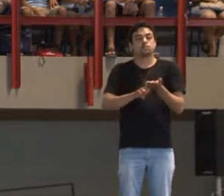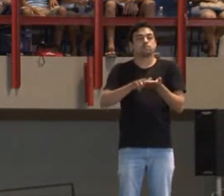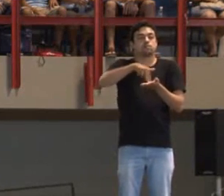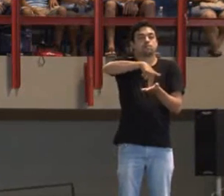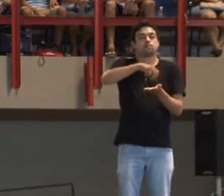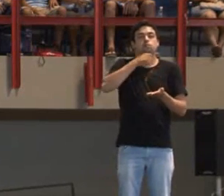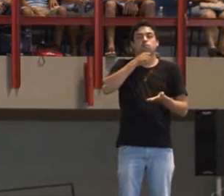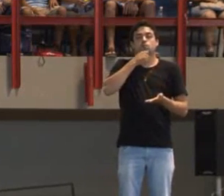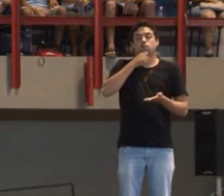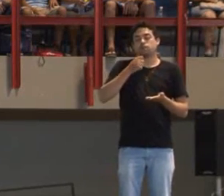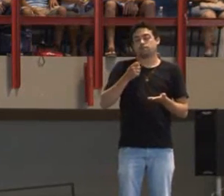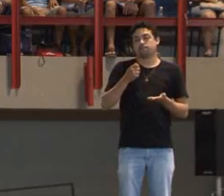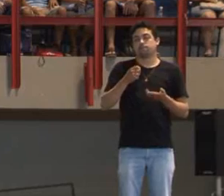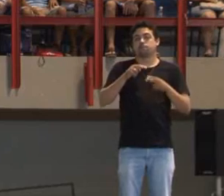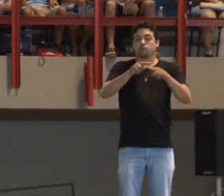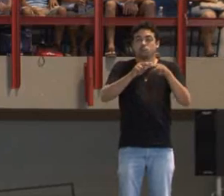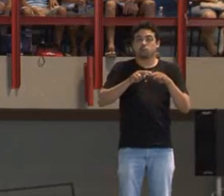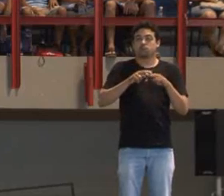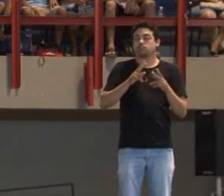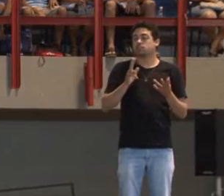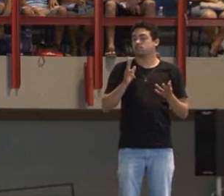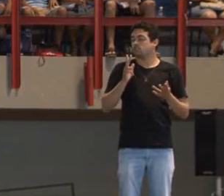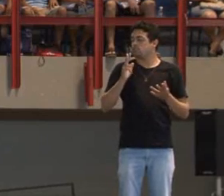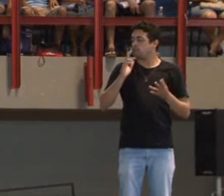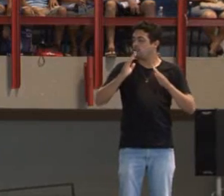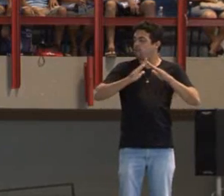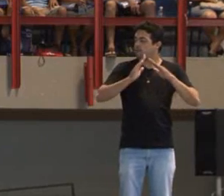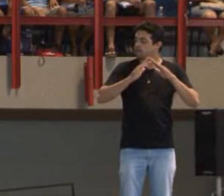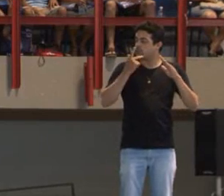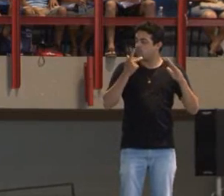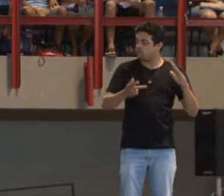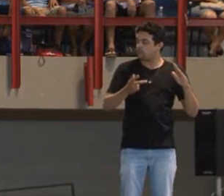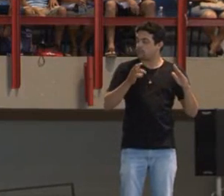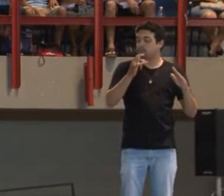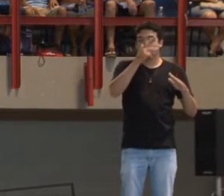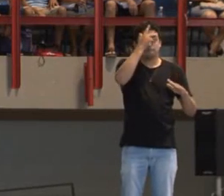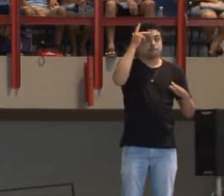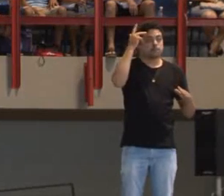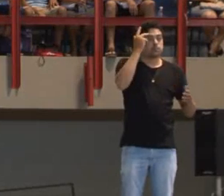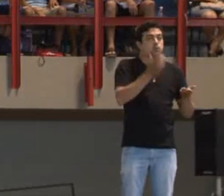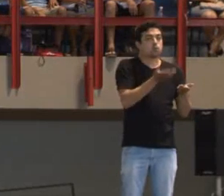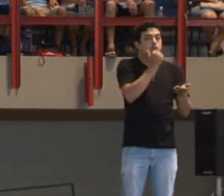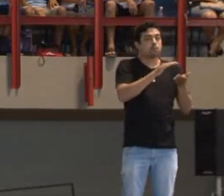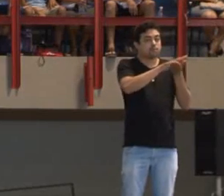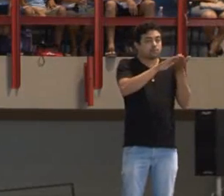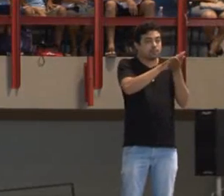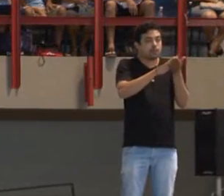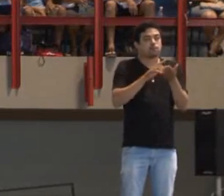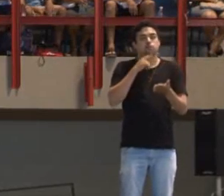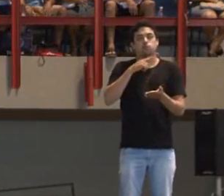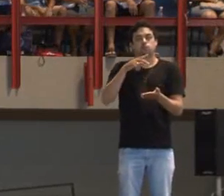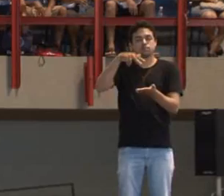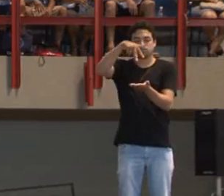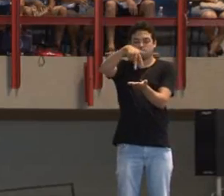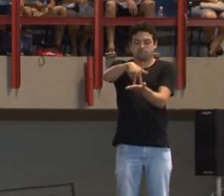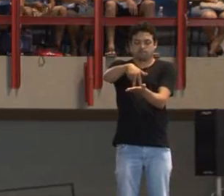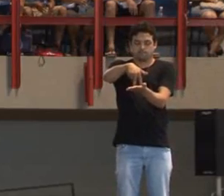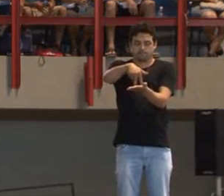mais. Como é que diz em casa? É saco vazio, não se põe de pé.